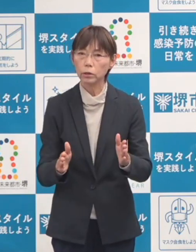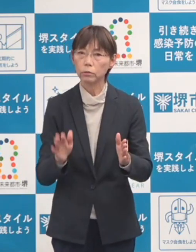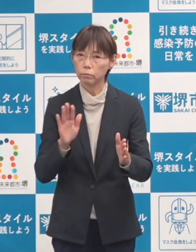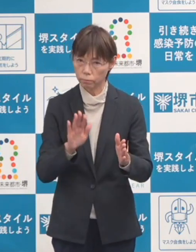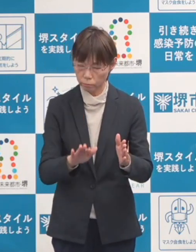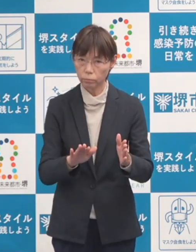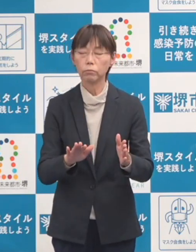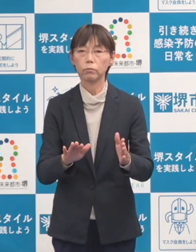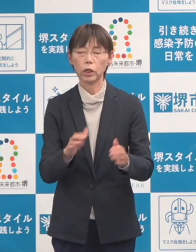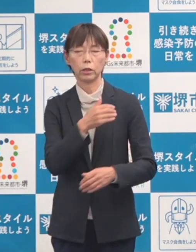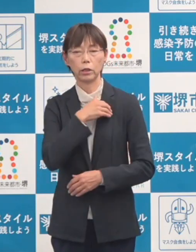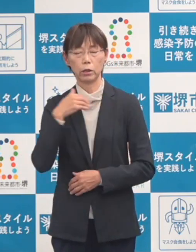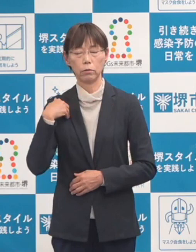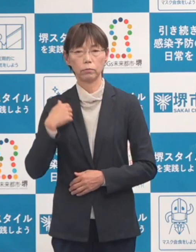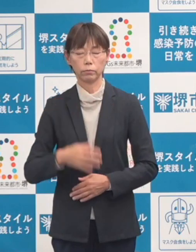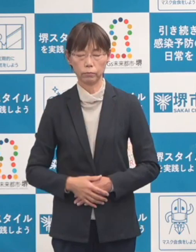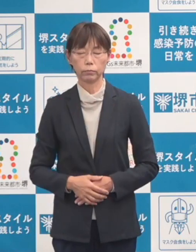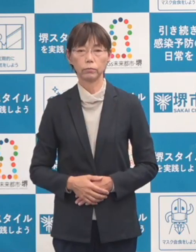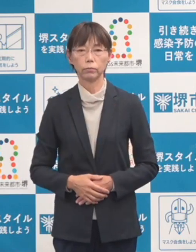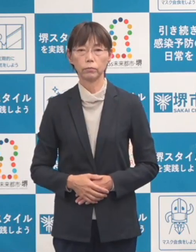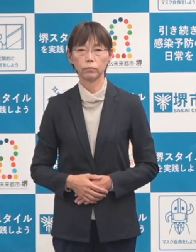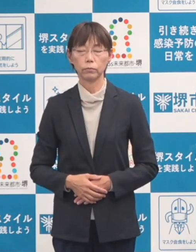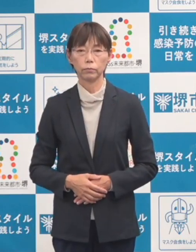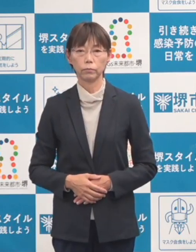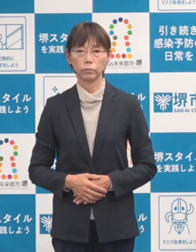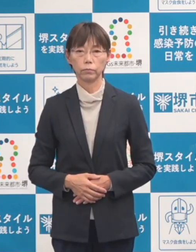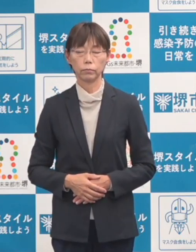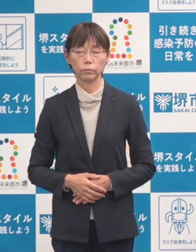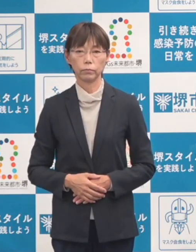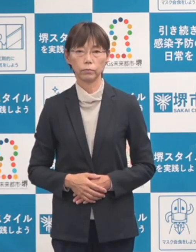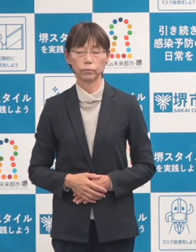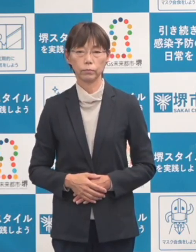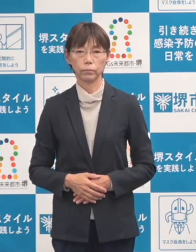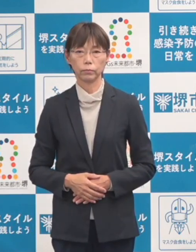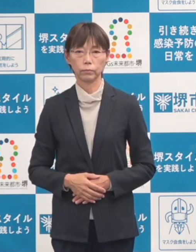ので、それ自身がですね、そのまま